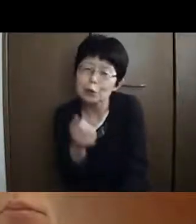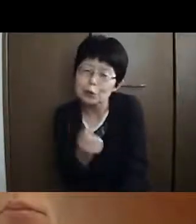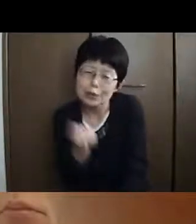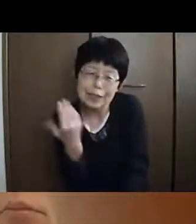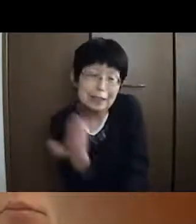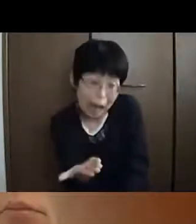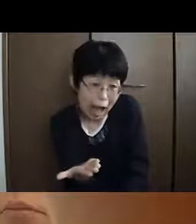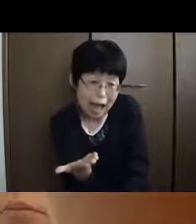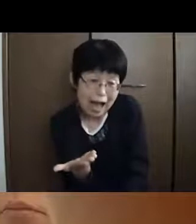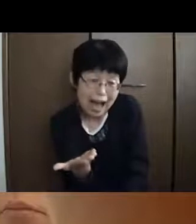ところ